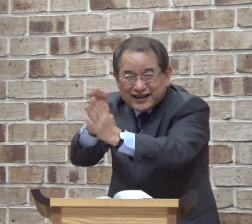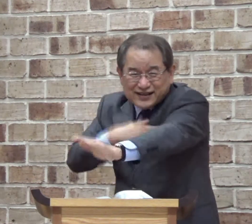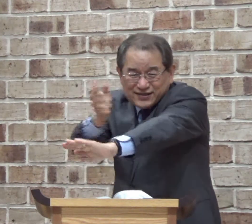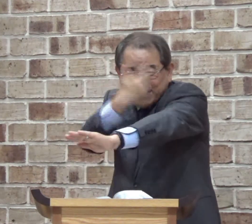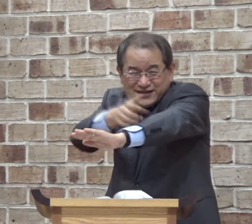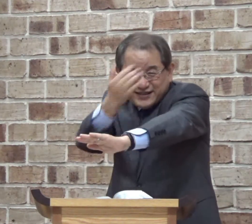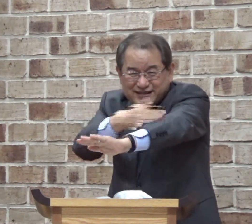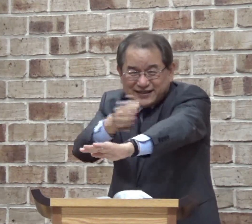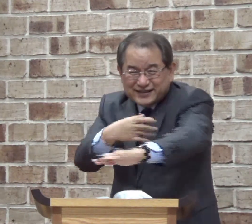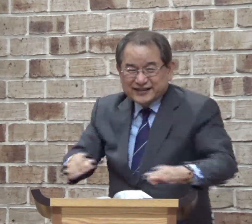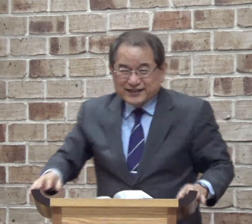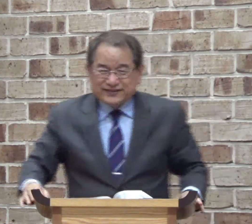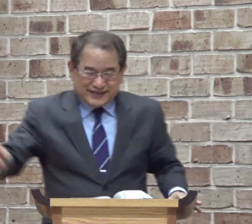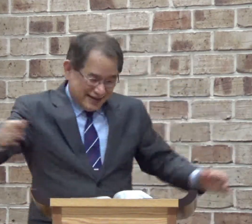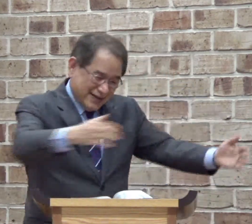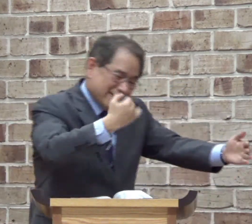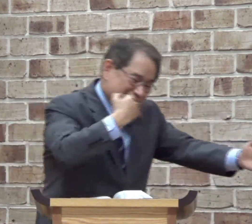대통령은 그를 안아주었습니다.